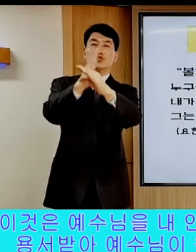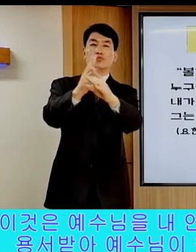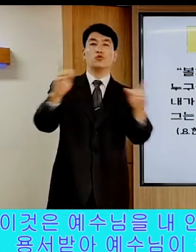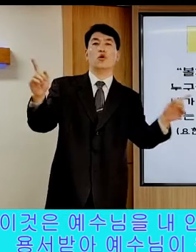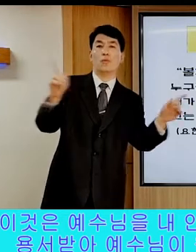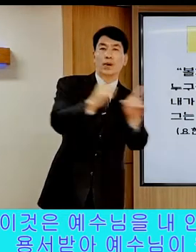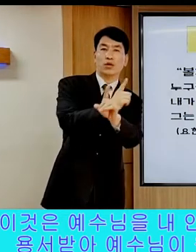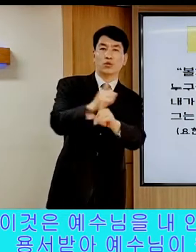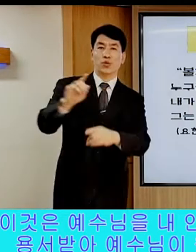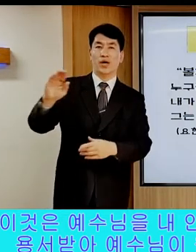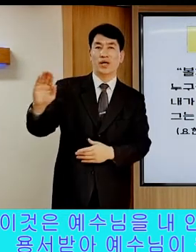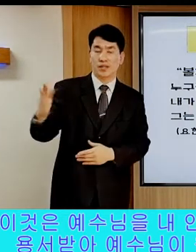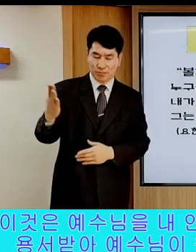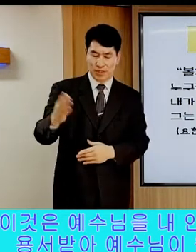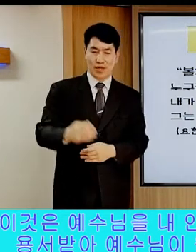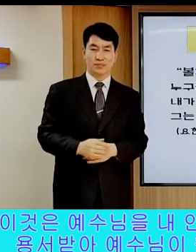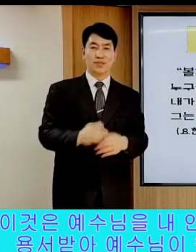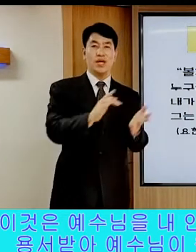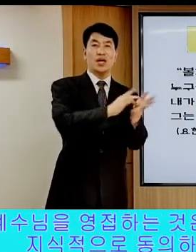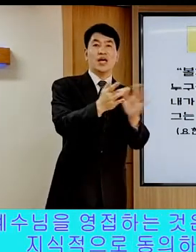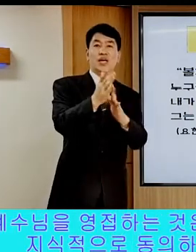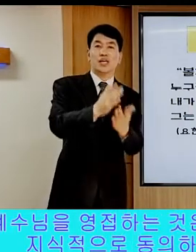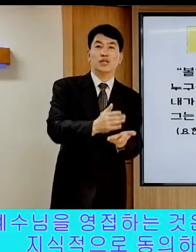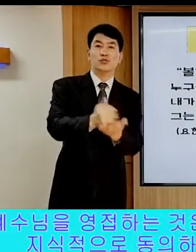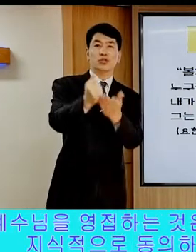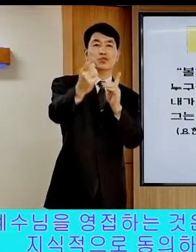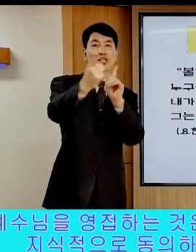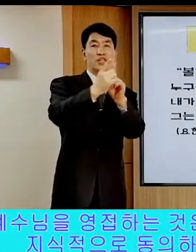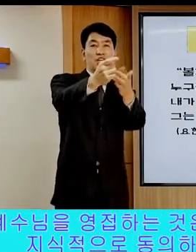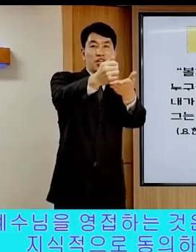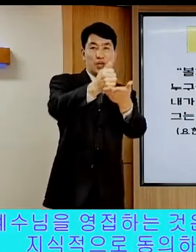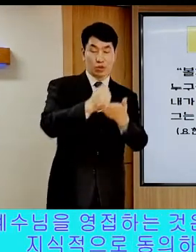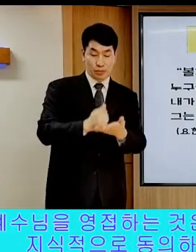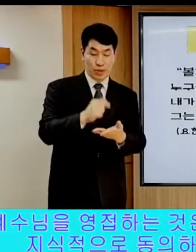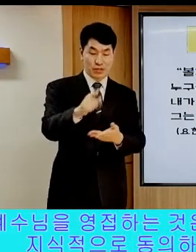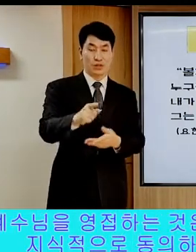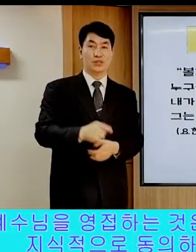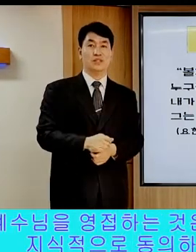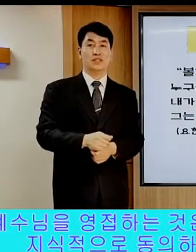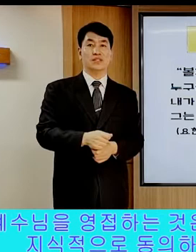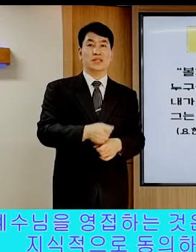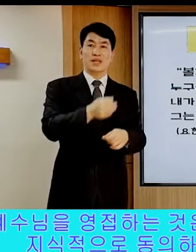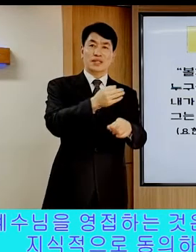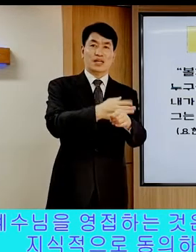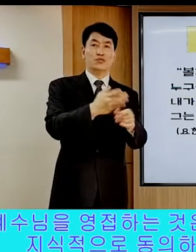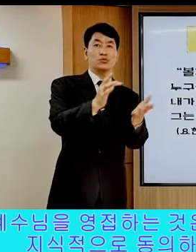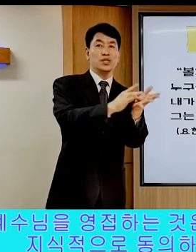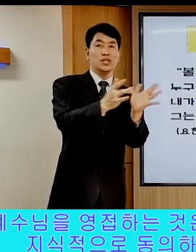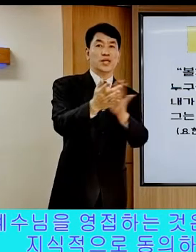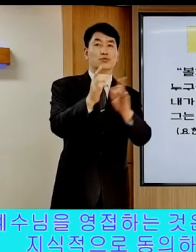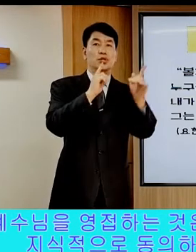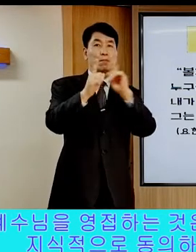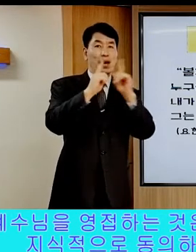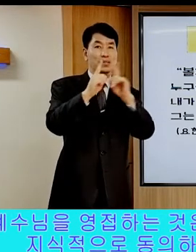중심으로 바꿔야 됩니다. 예수님을 영접하는 것은 단순히 예수님